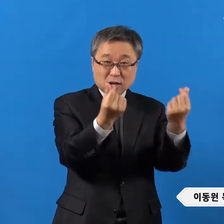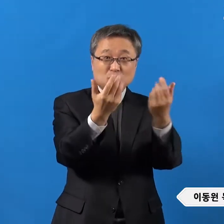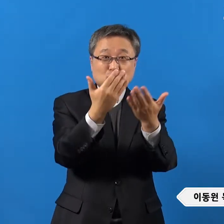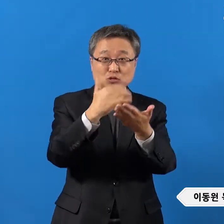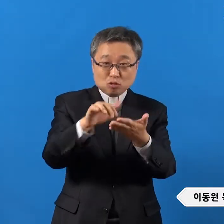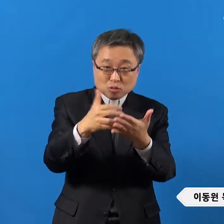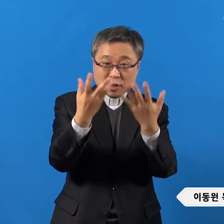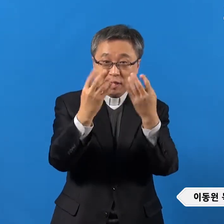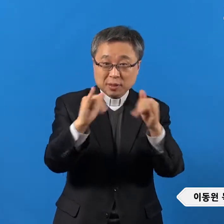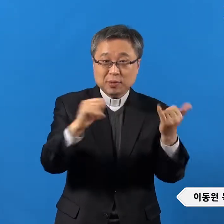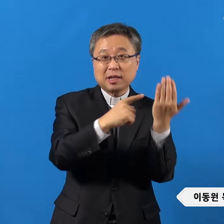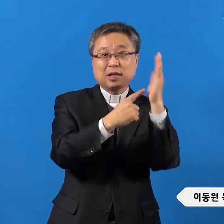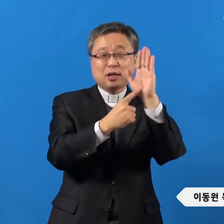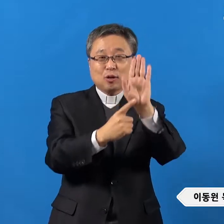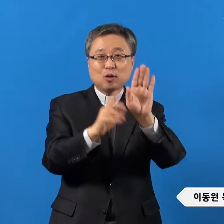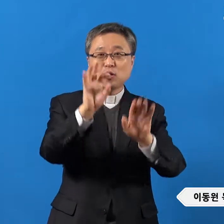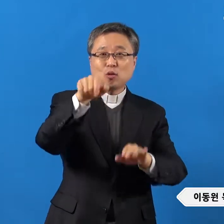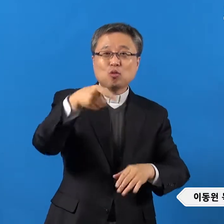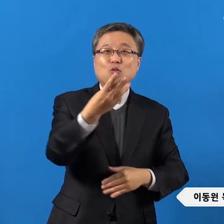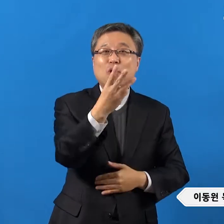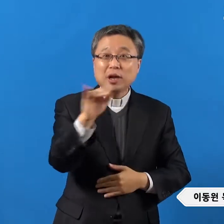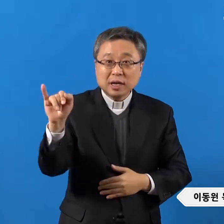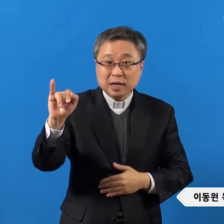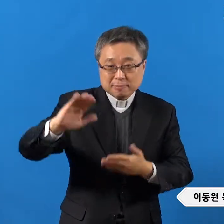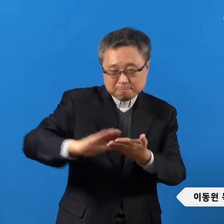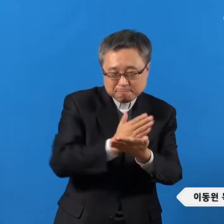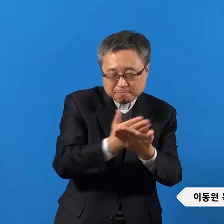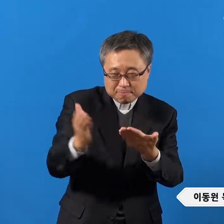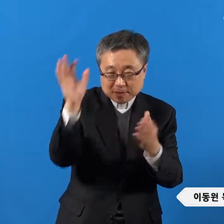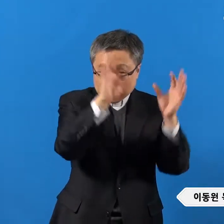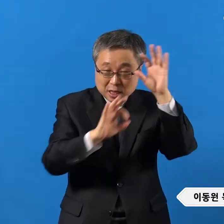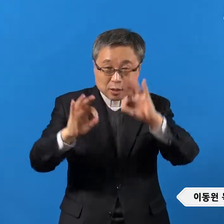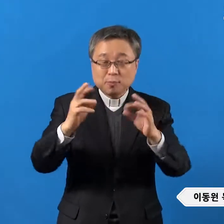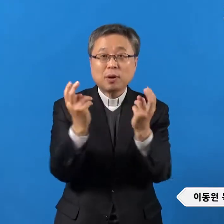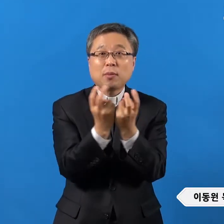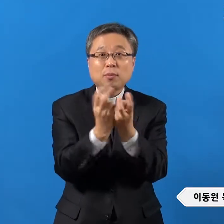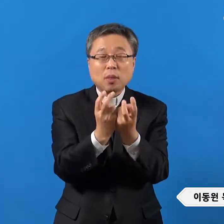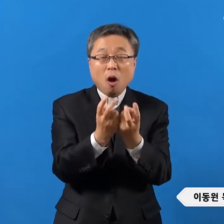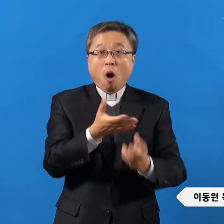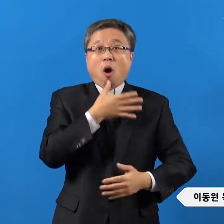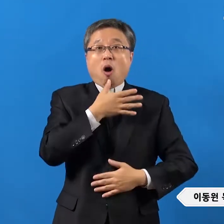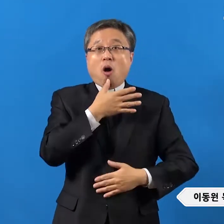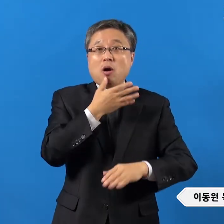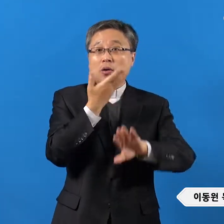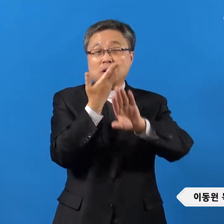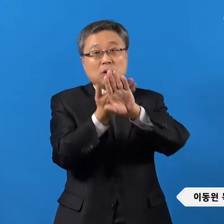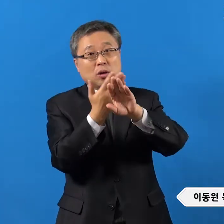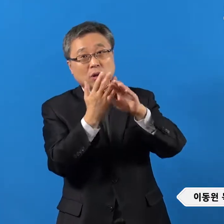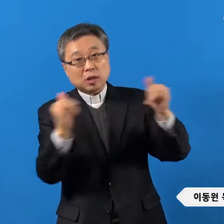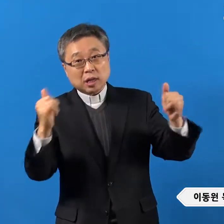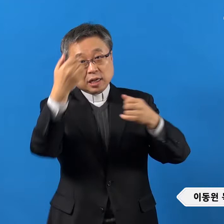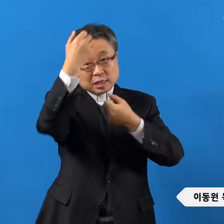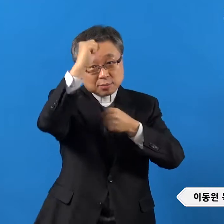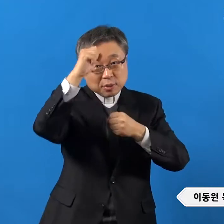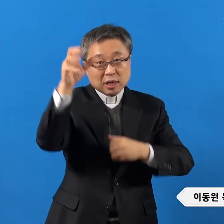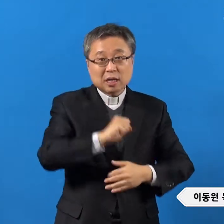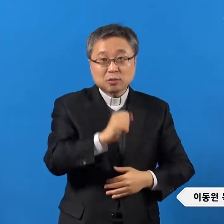등장하는데 원리를 구별하는 방법은 뜻밖의 다른 사람들은 다 신발을 신고 있는데